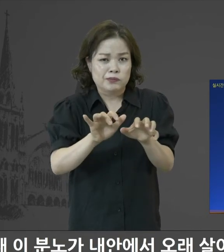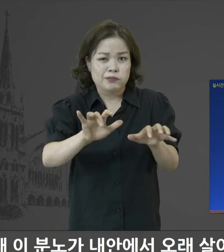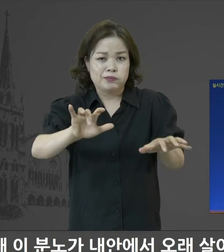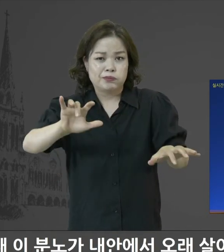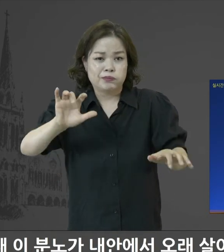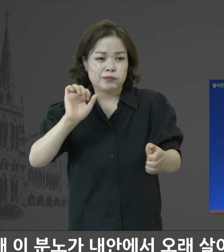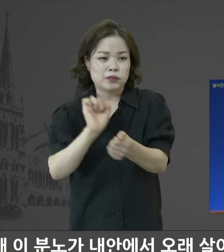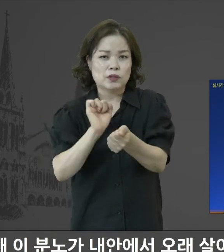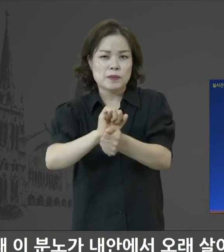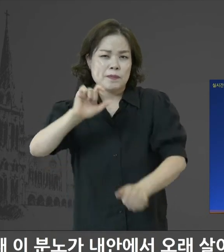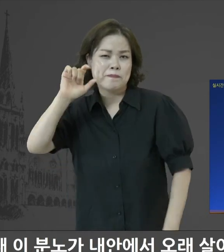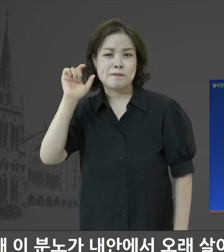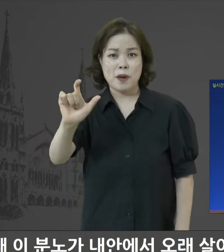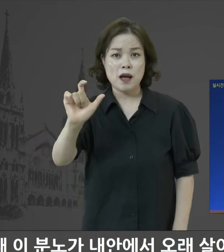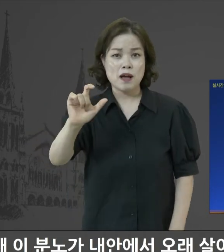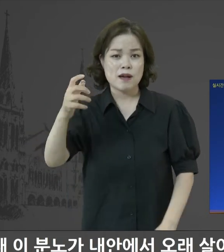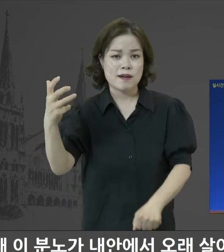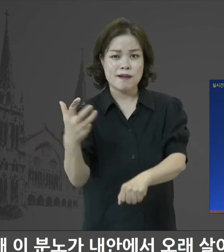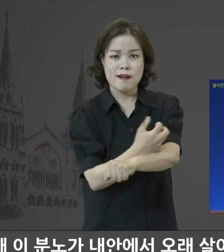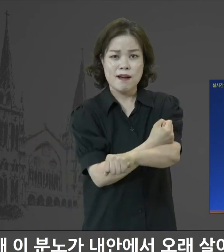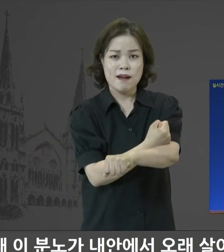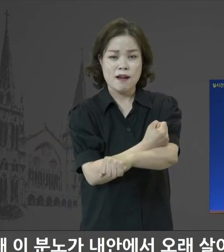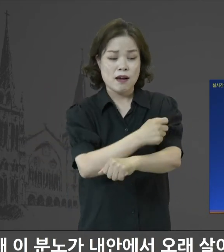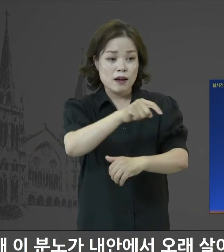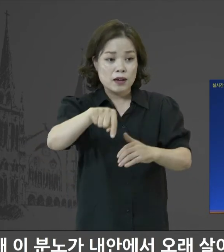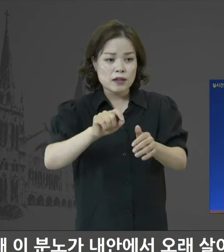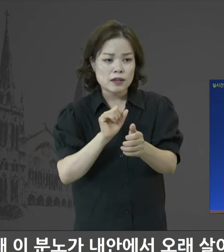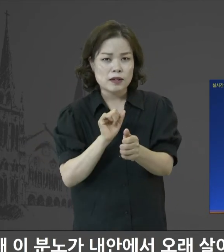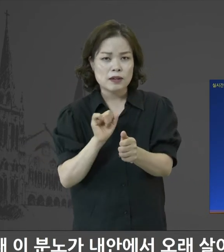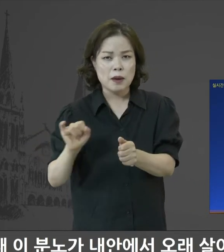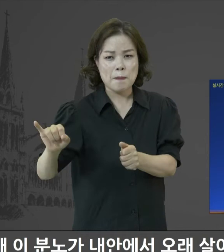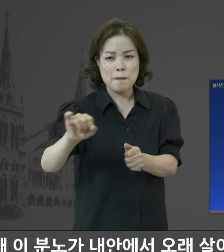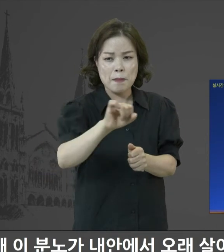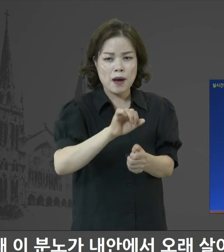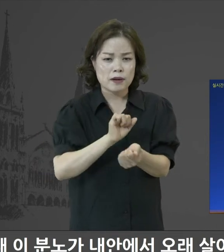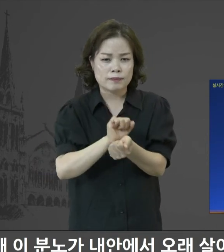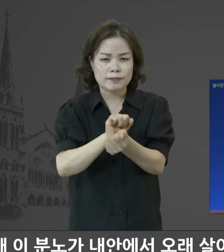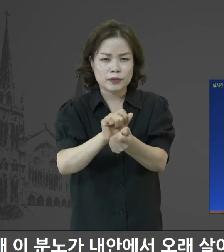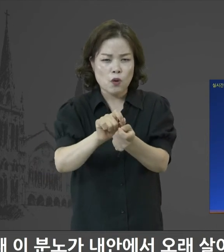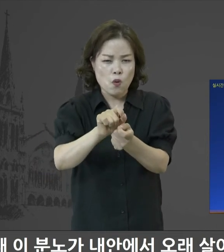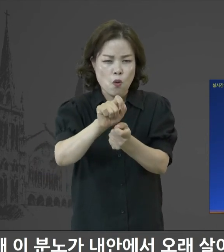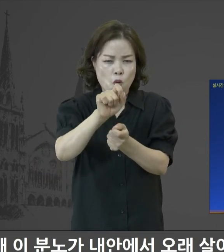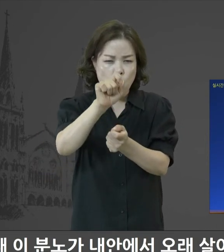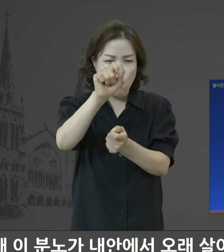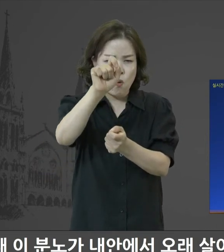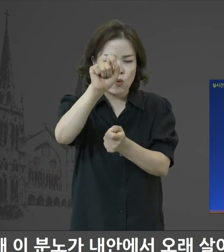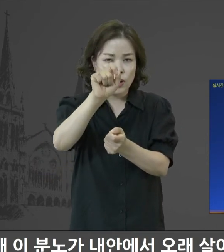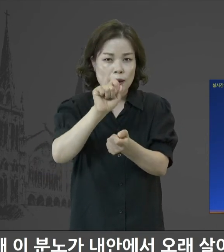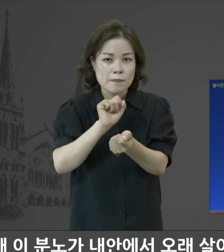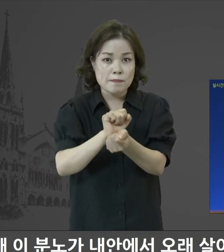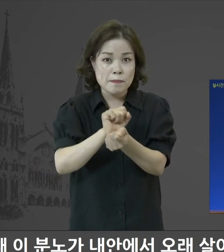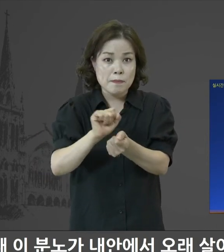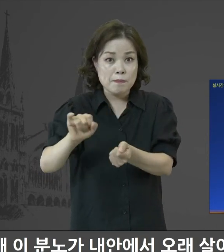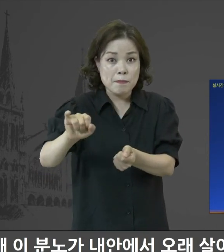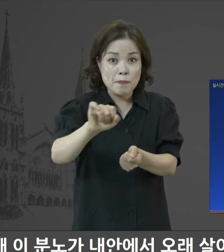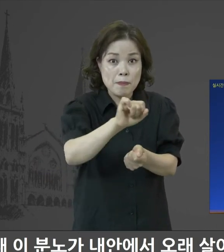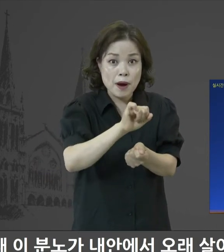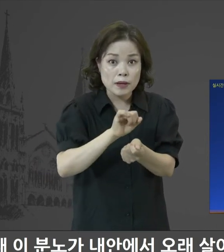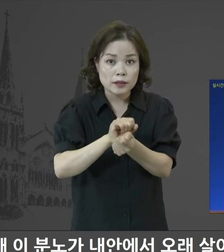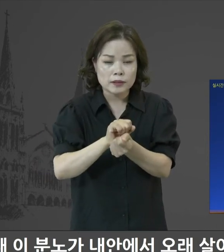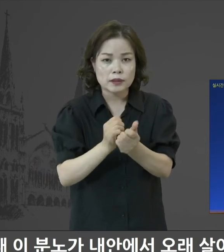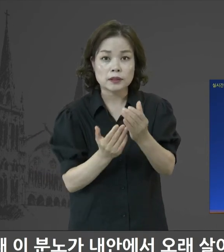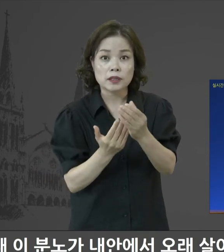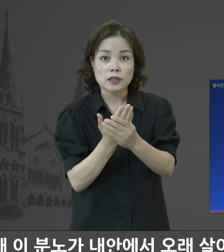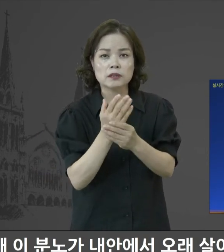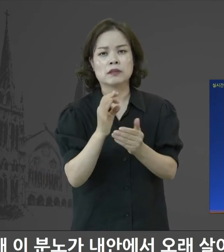건데, 만약에 이 바이러스 가운데 훨씬 더 오래 살아남는 바이러스가